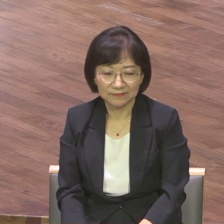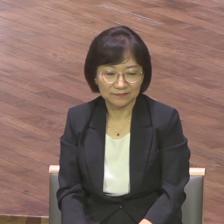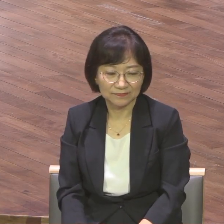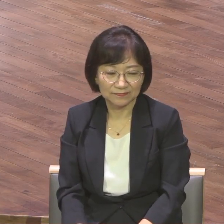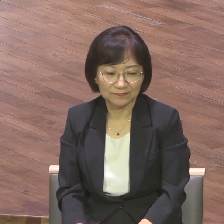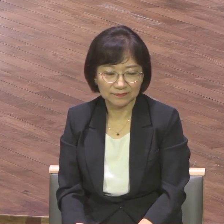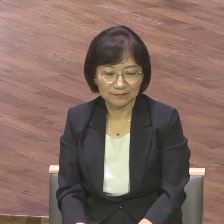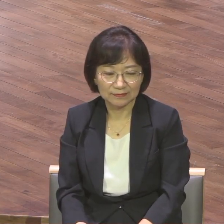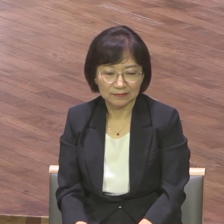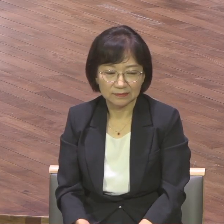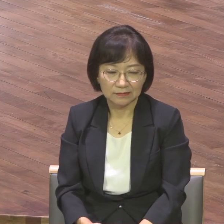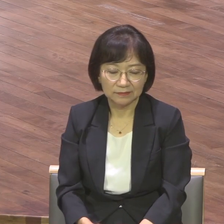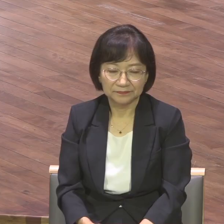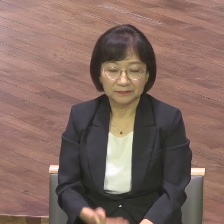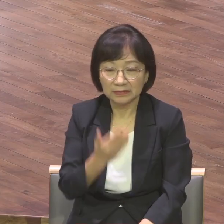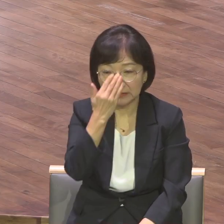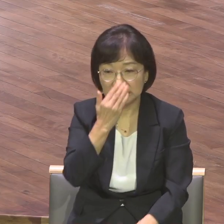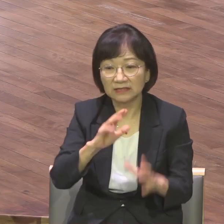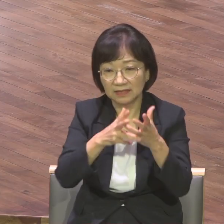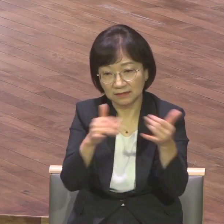완전 영적 무감각해가지고